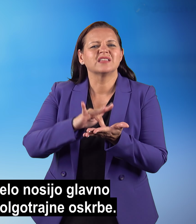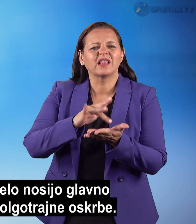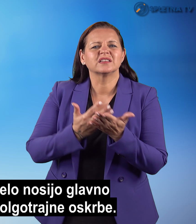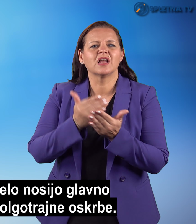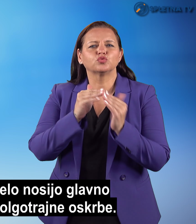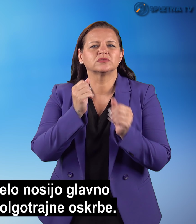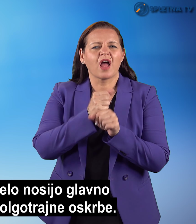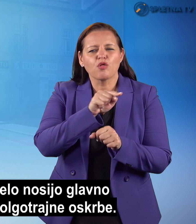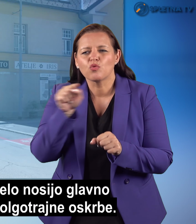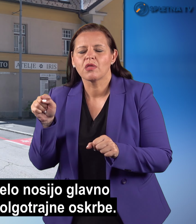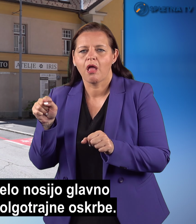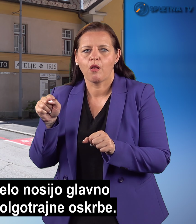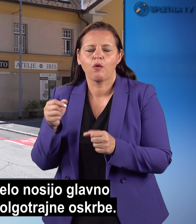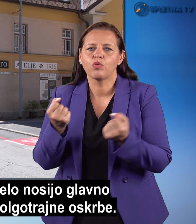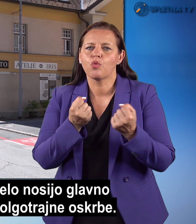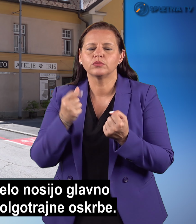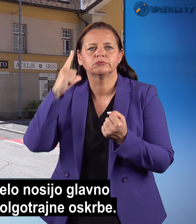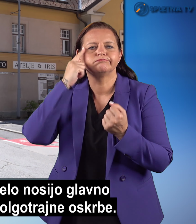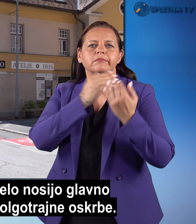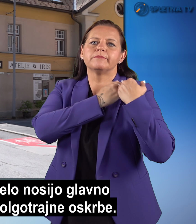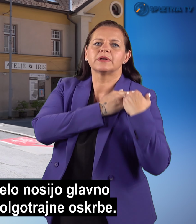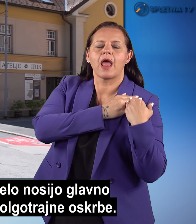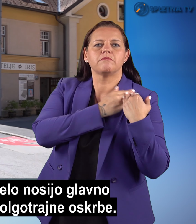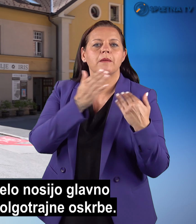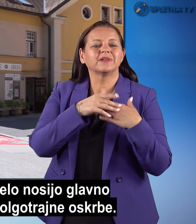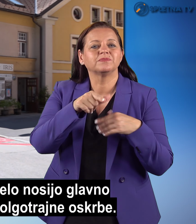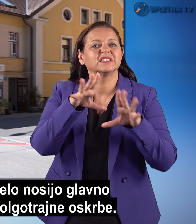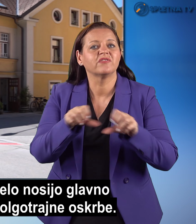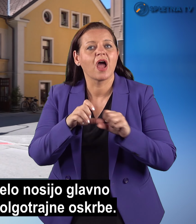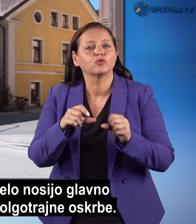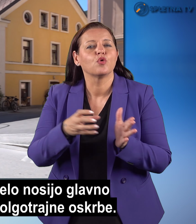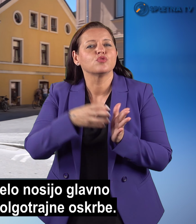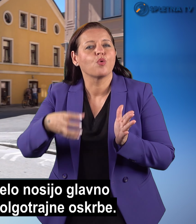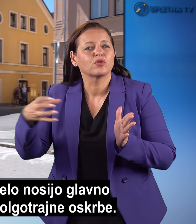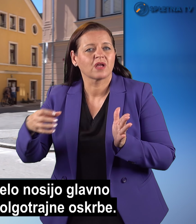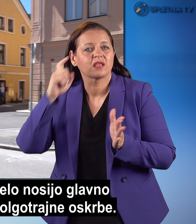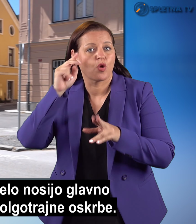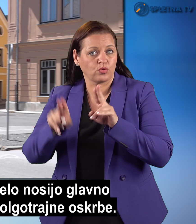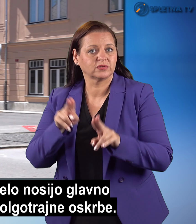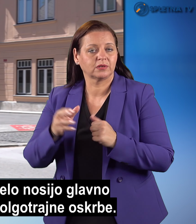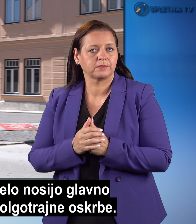Centri za socialno delo nosijo glavno breme pri izvajanju dolgotrajne oskrbe.